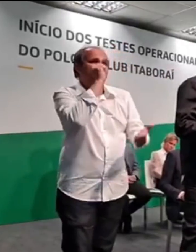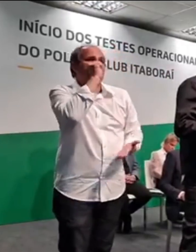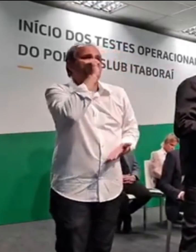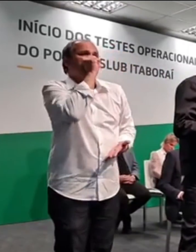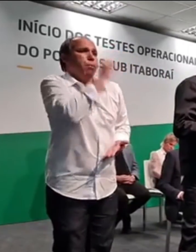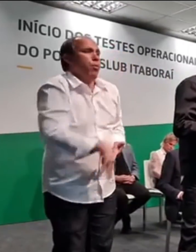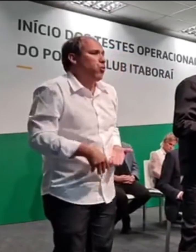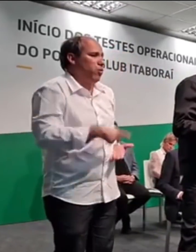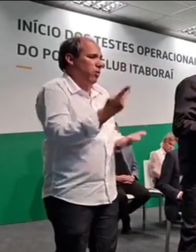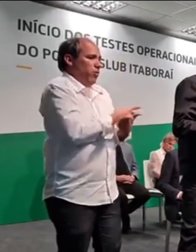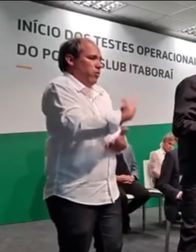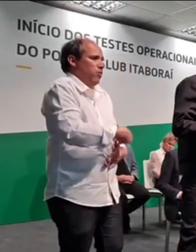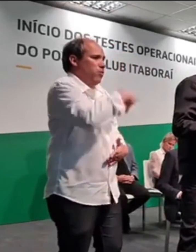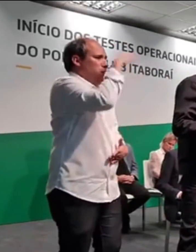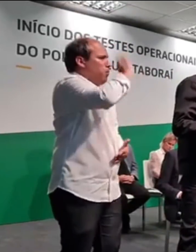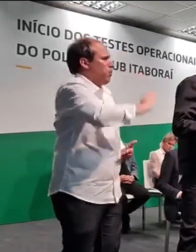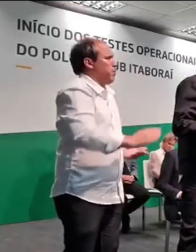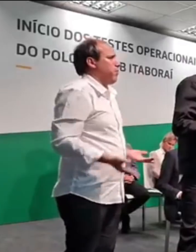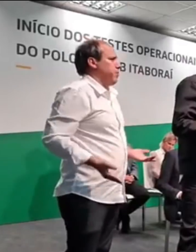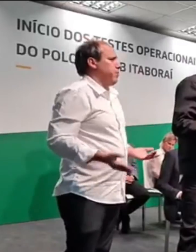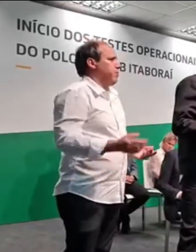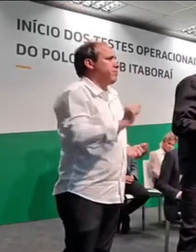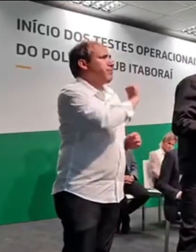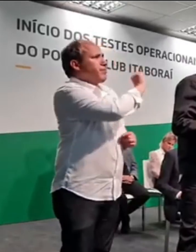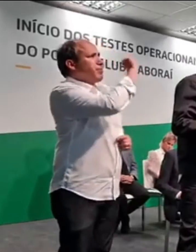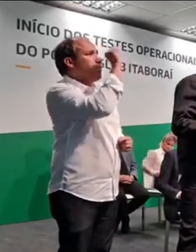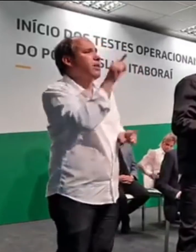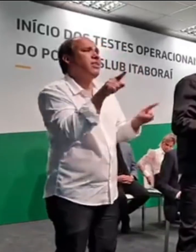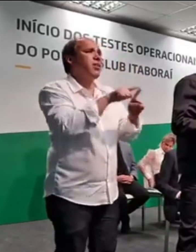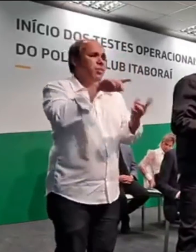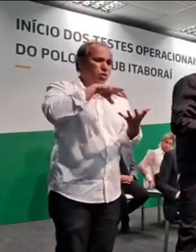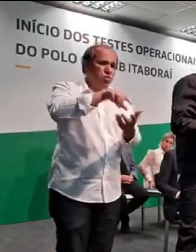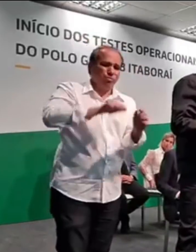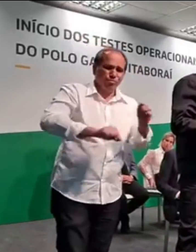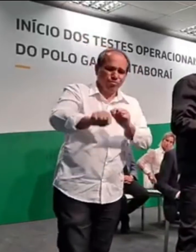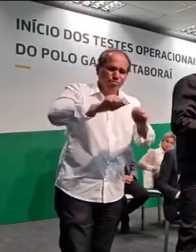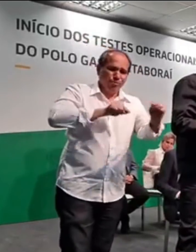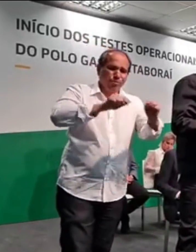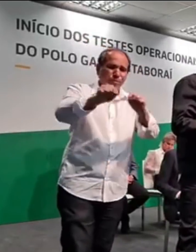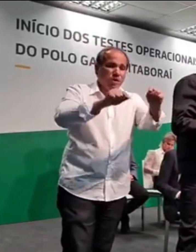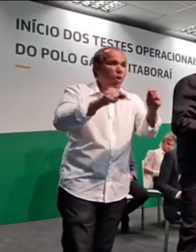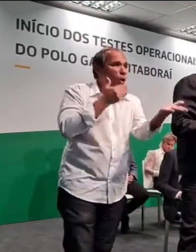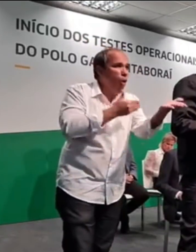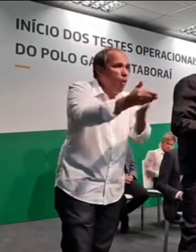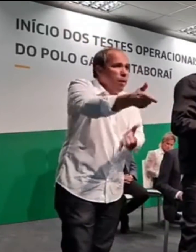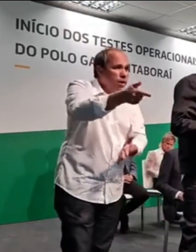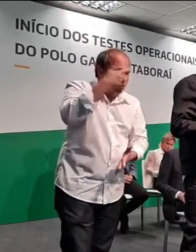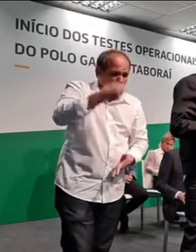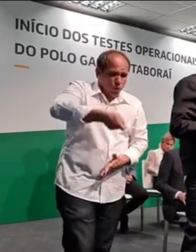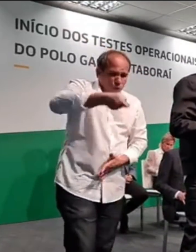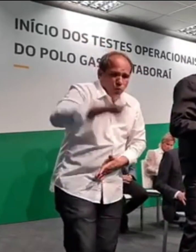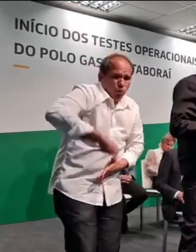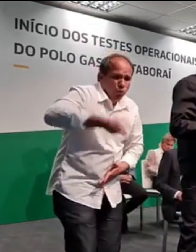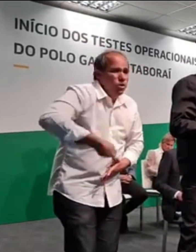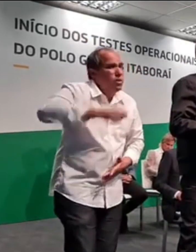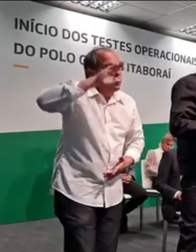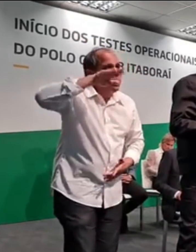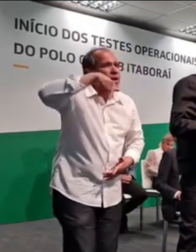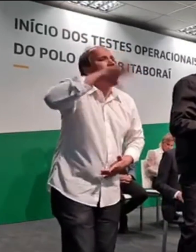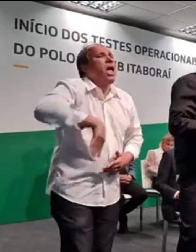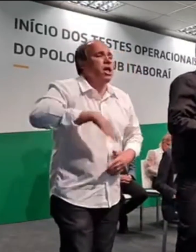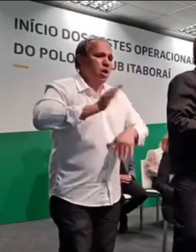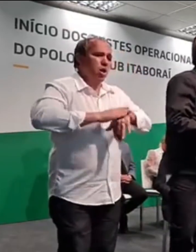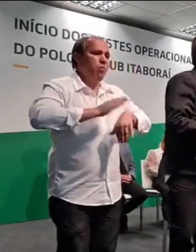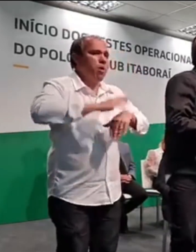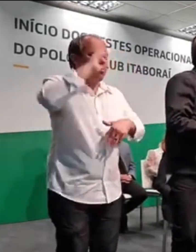que acontecem no Brasil. No mundo todo, quem parte para uma ditadura geralmente é o chefe do executivo.